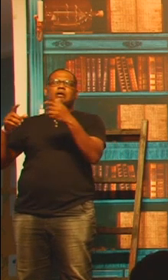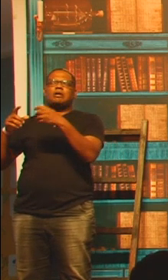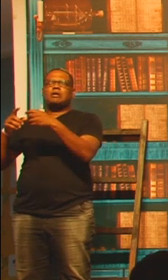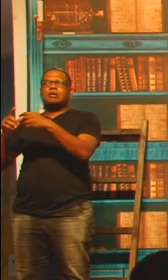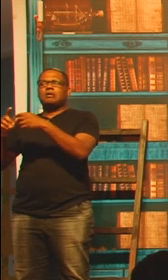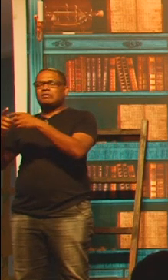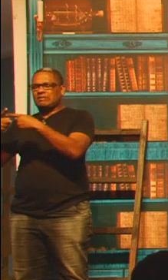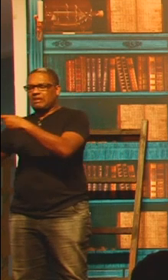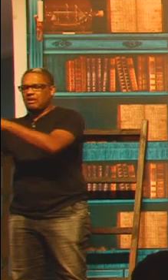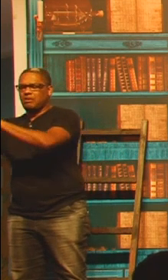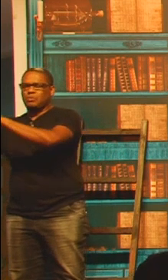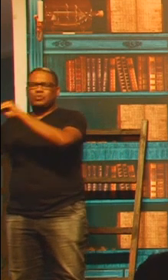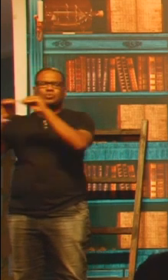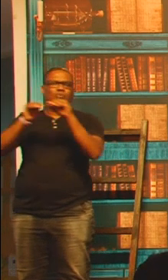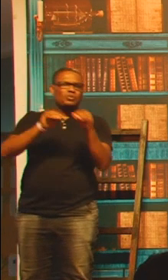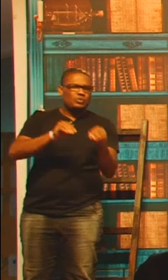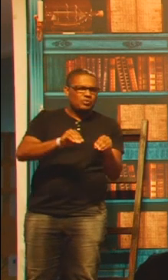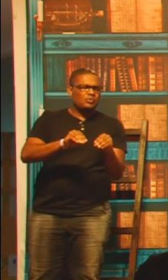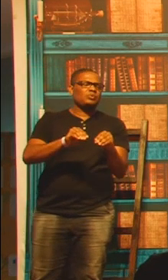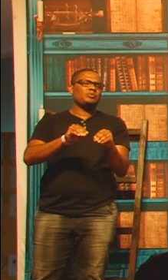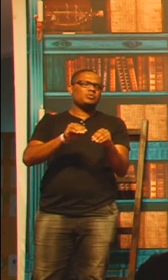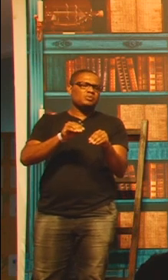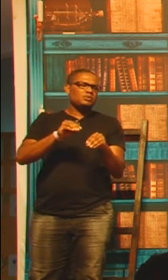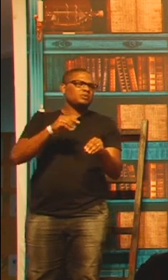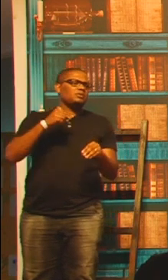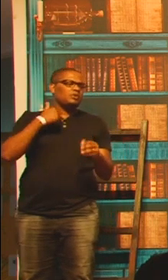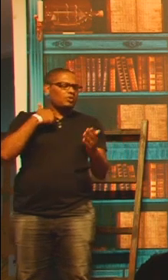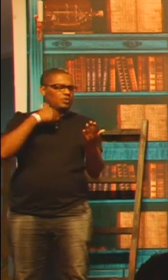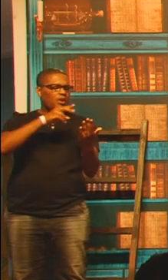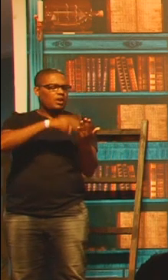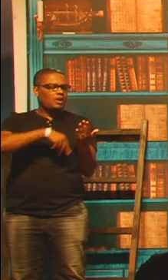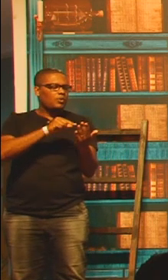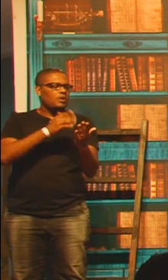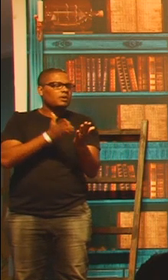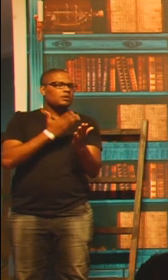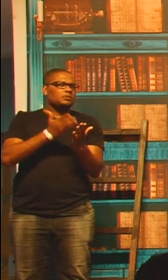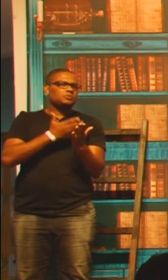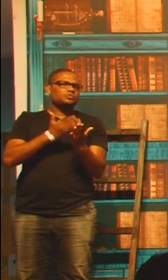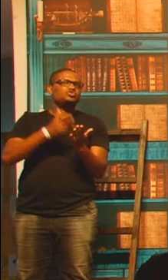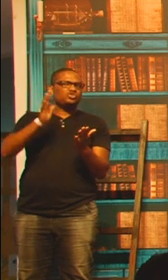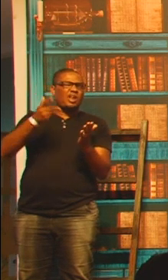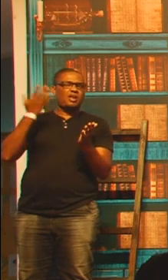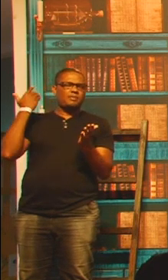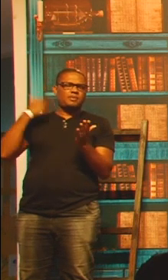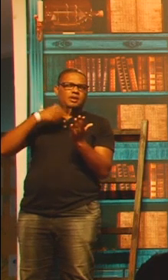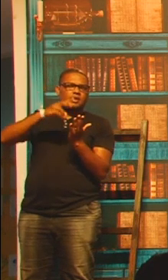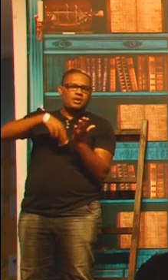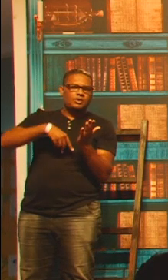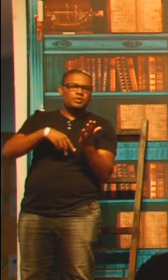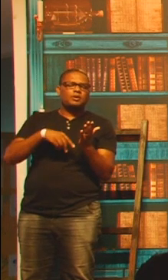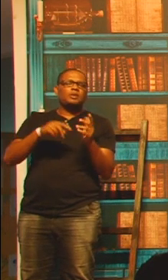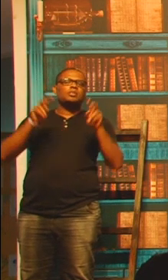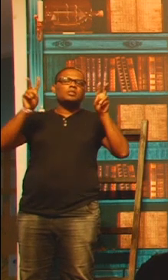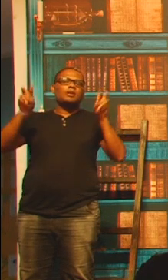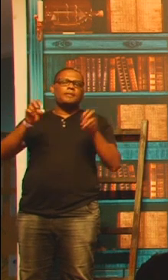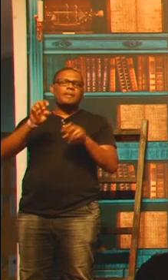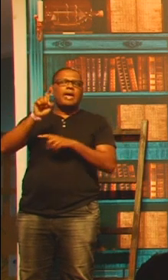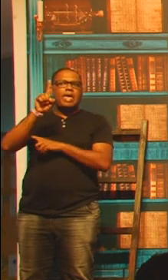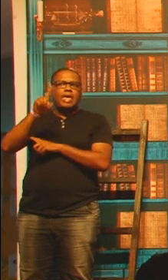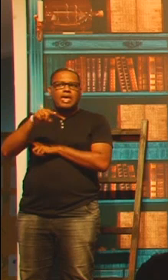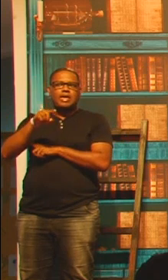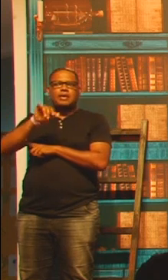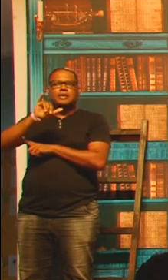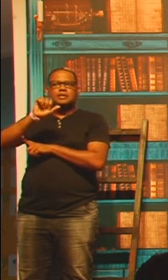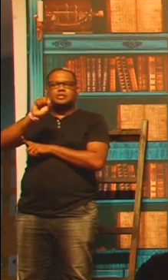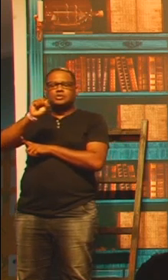refugiados, etc. Eu tinha vindo da leitura, da releitura, na verdade, de É Isto um Homem, do Primo Levi, que